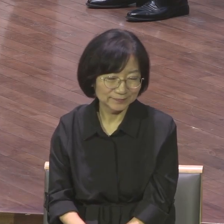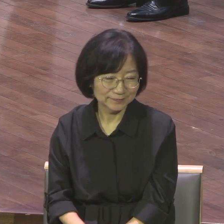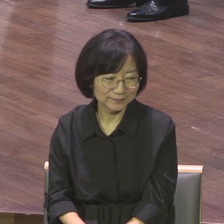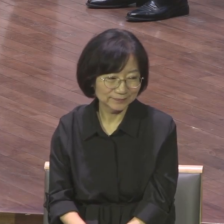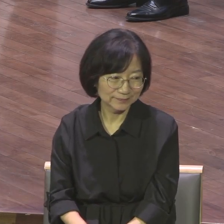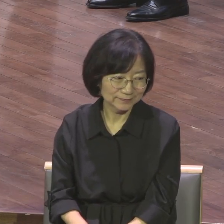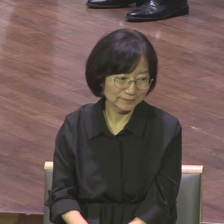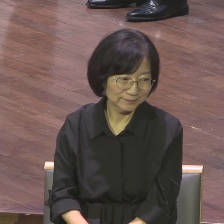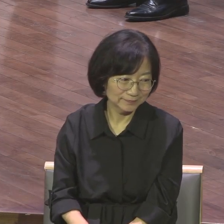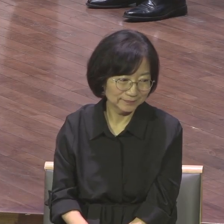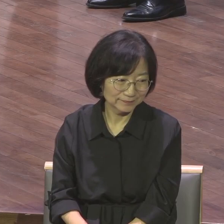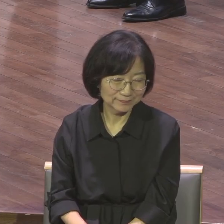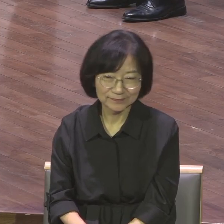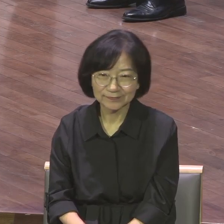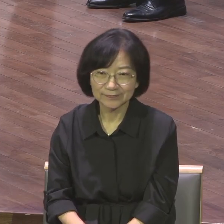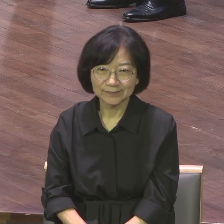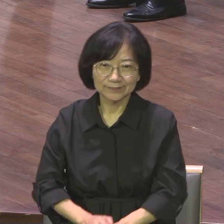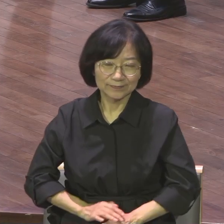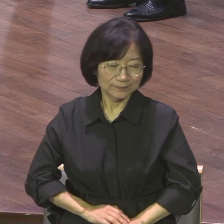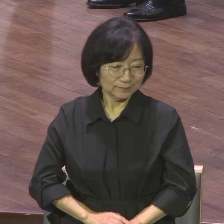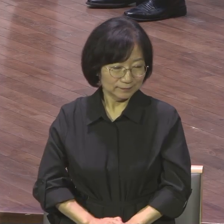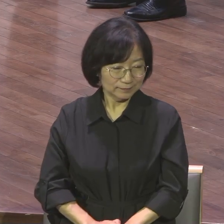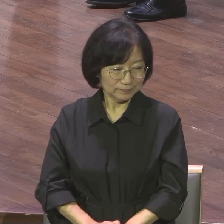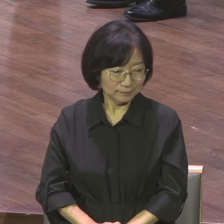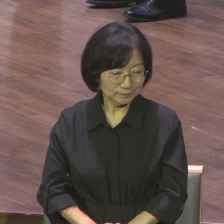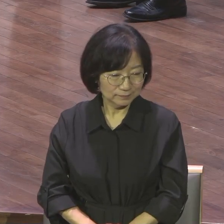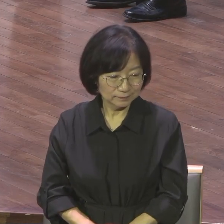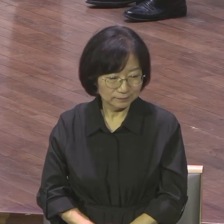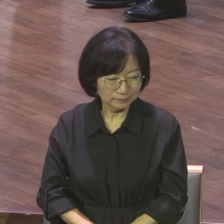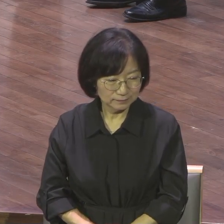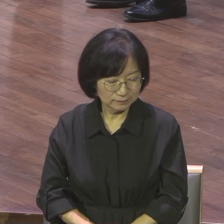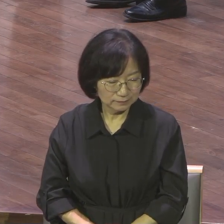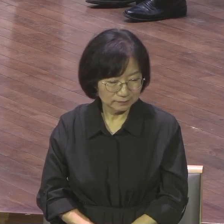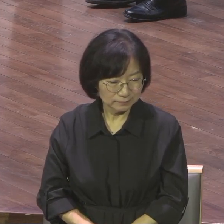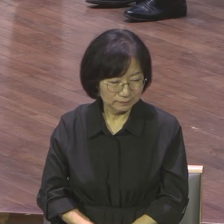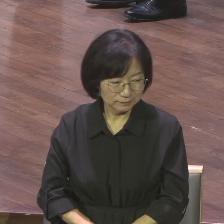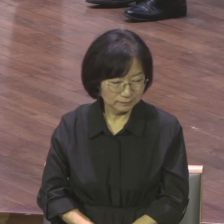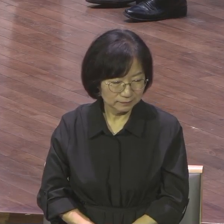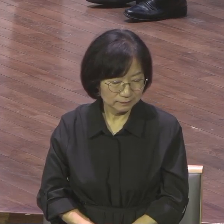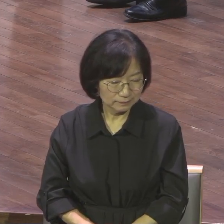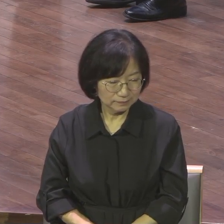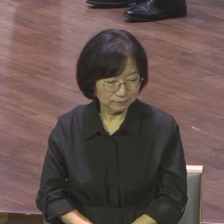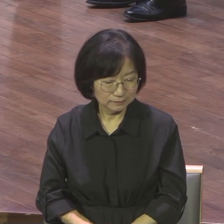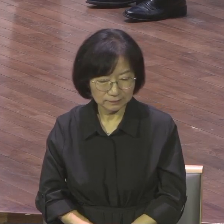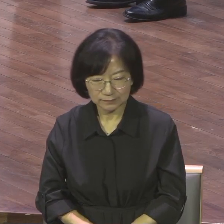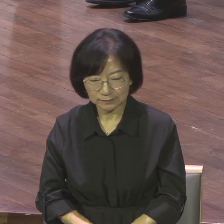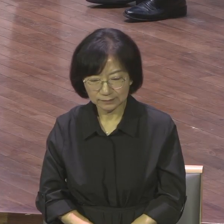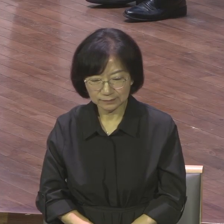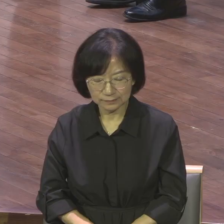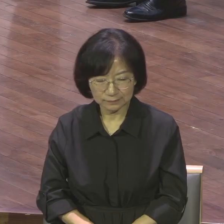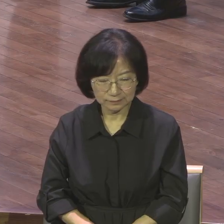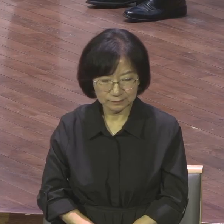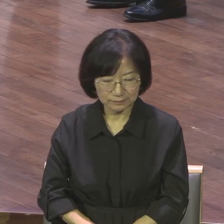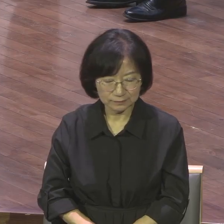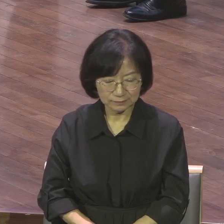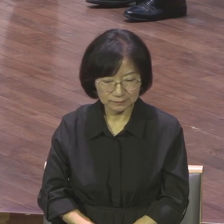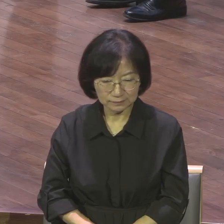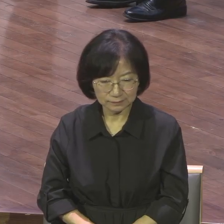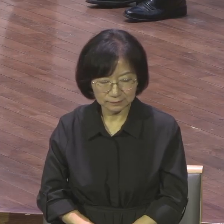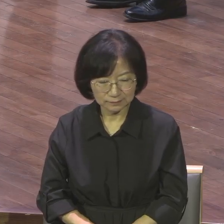세운 교회에 선교사의 헌터리 헌금을 어떻게 그걸 딴짓하겠냐 말이에요. 그러니까 없으니까 꼭